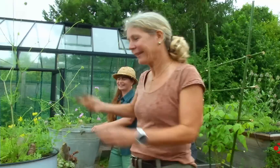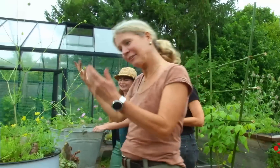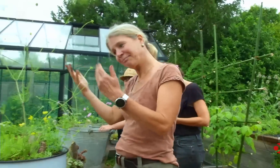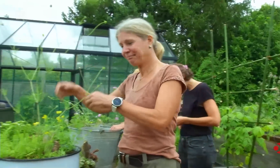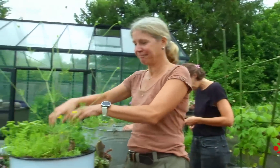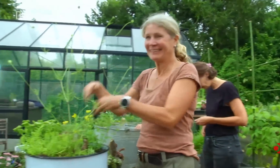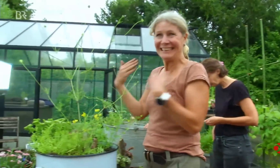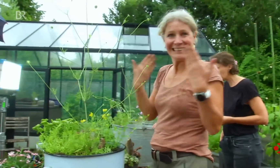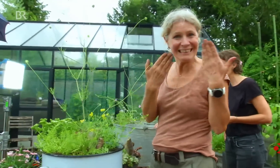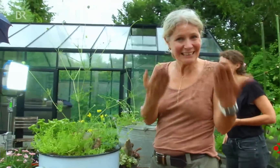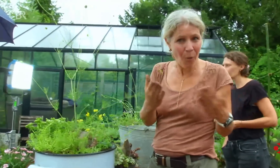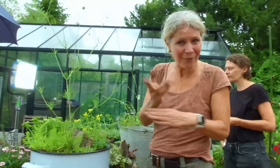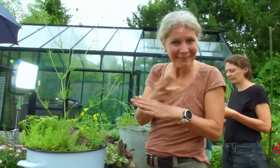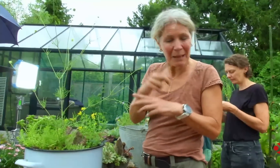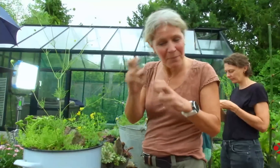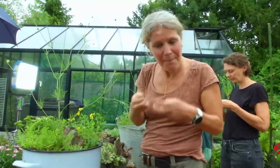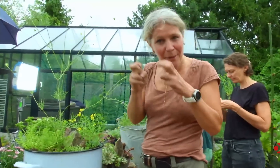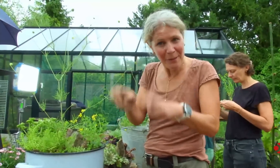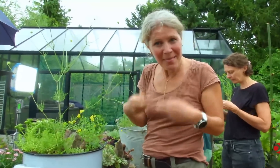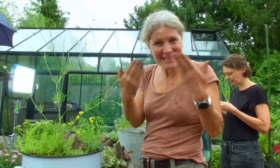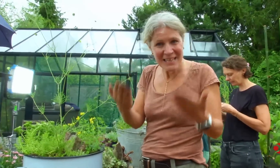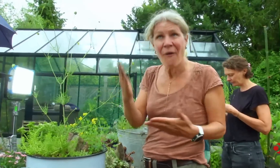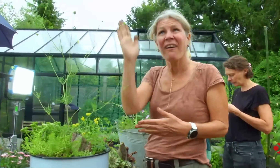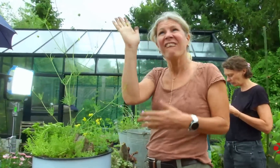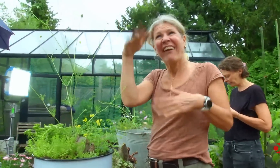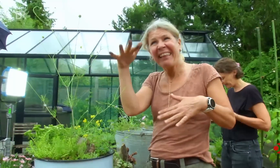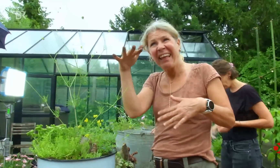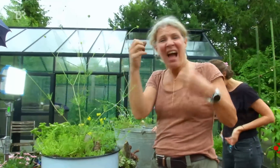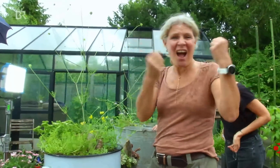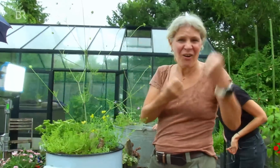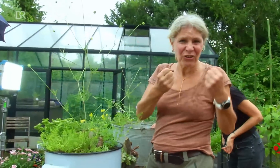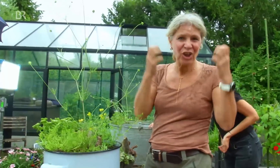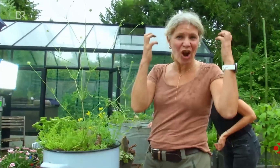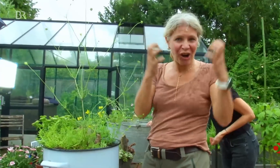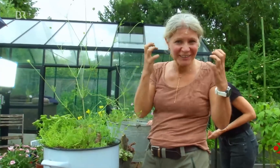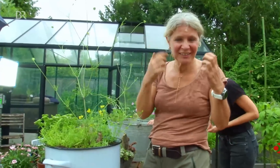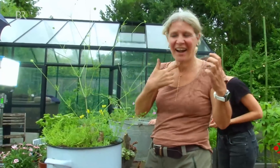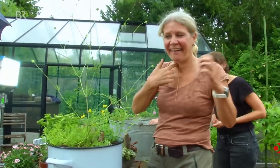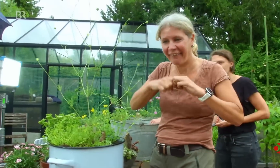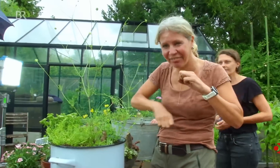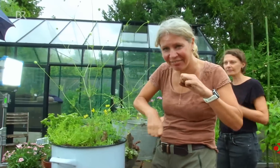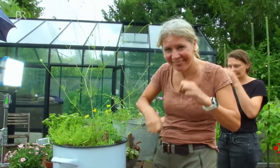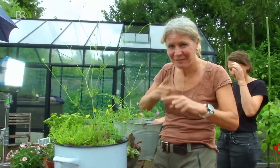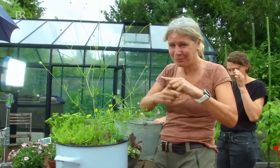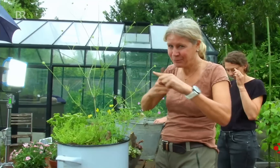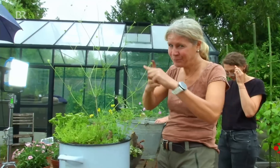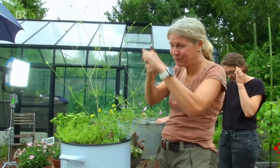So ist das beim Fernsehen. Nochmal. Weil es regnet, ein Auto oder ein Flugzeug störende Geräusche macht, der